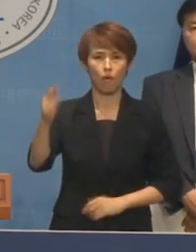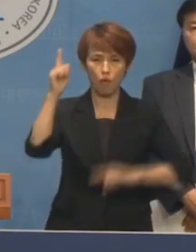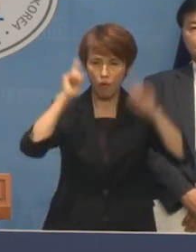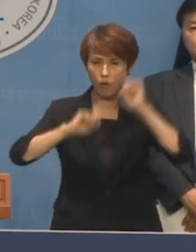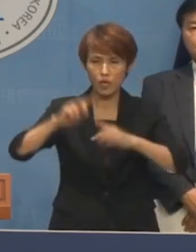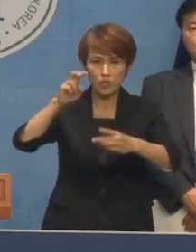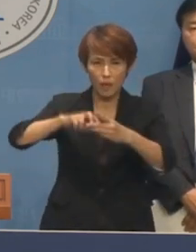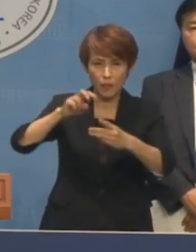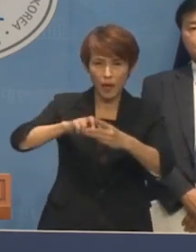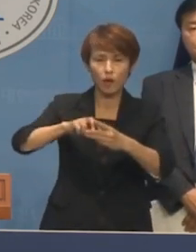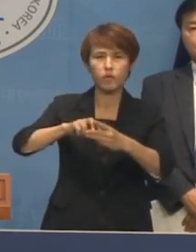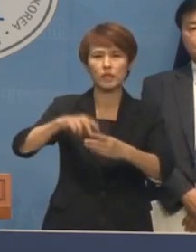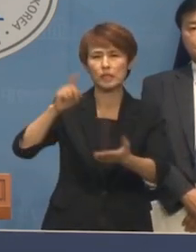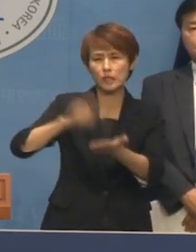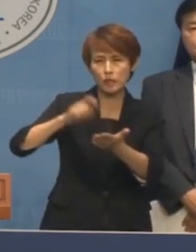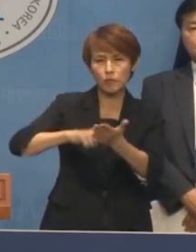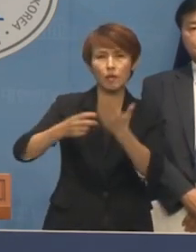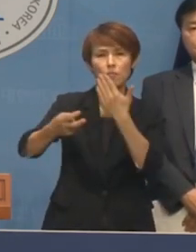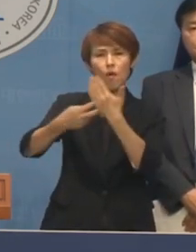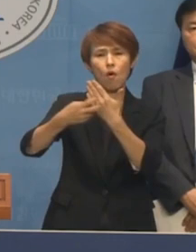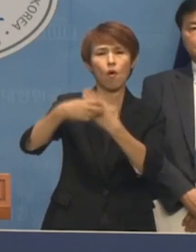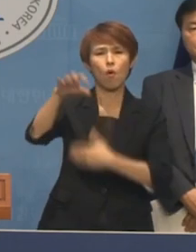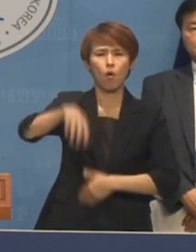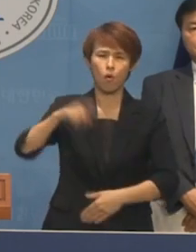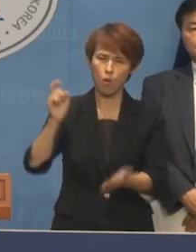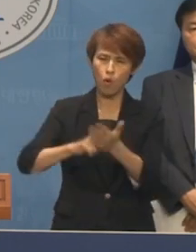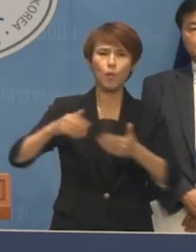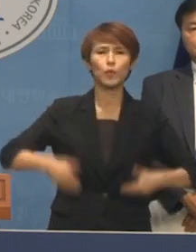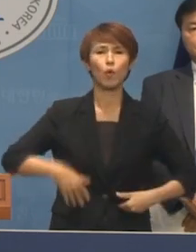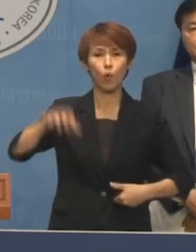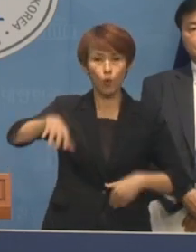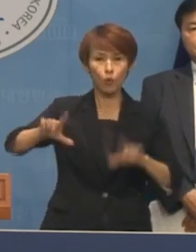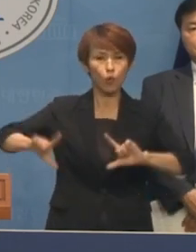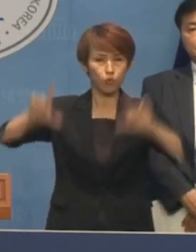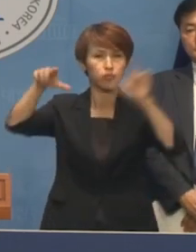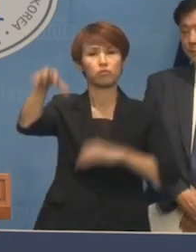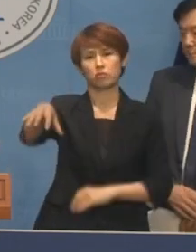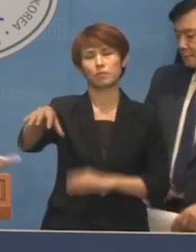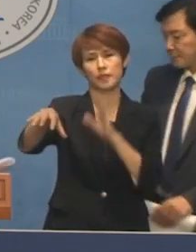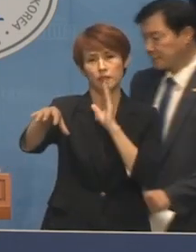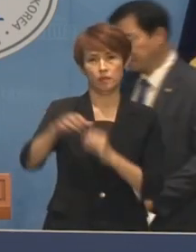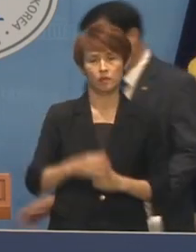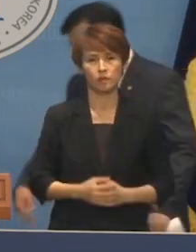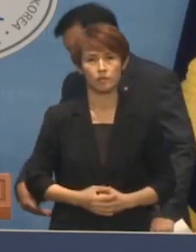등의 응급의료 시스템이 시급히 필요한 지역입니다.